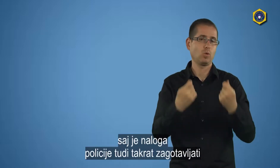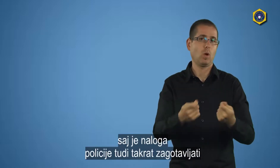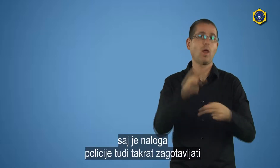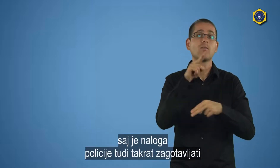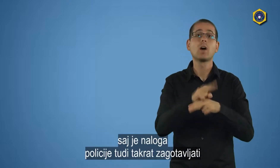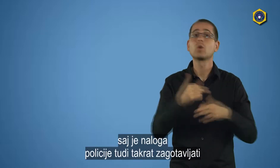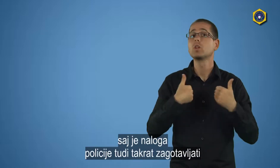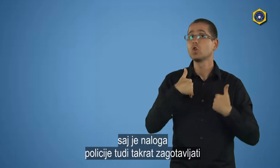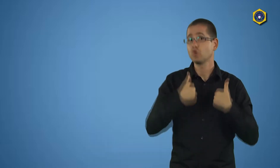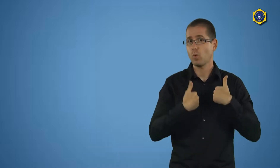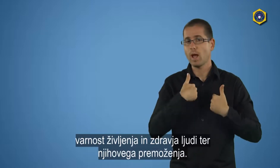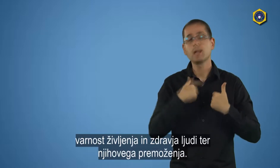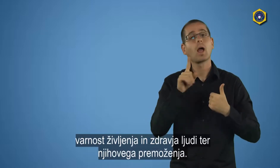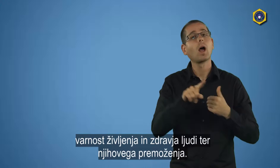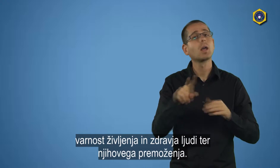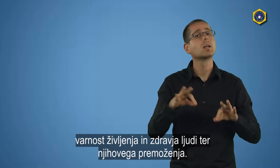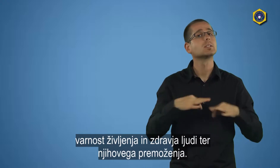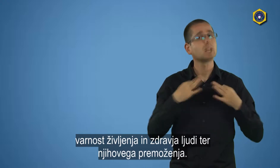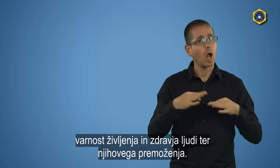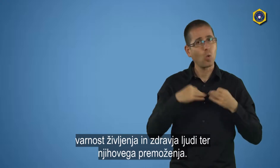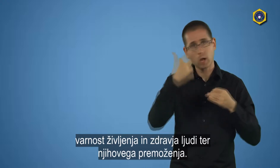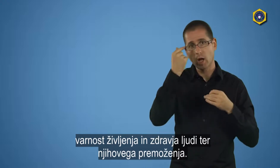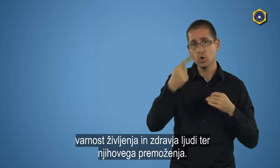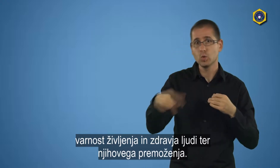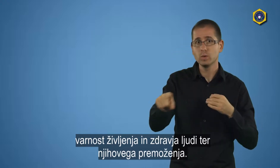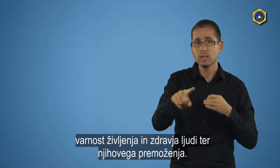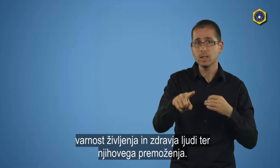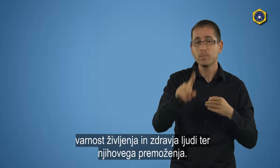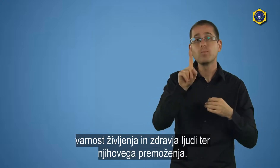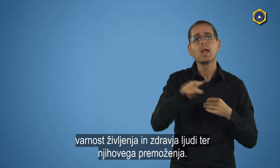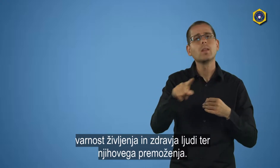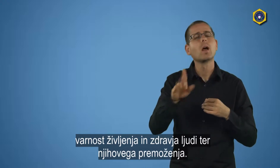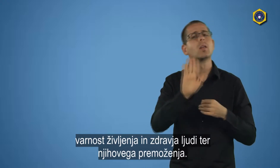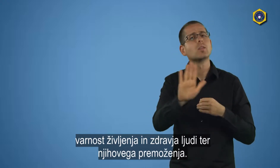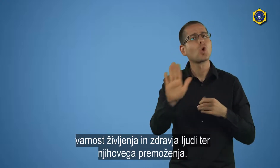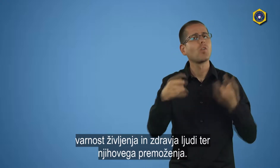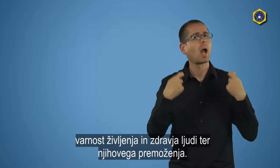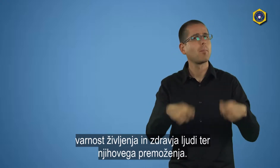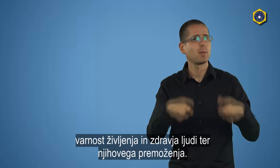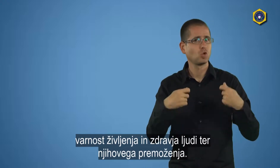zagotavljati varnost življenja in zdravja ljudi ter njihovega premoženja.